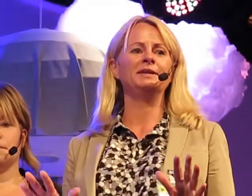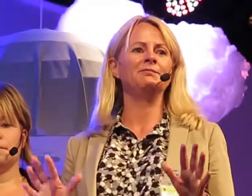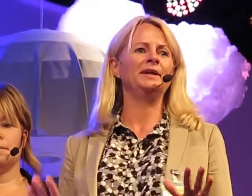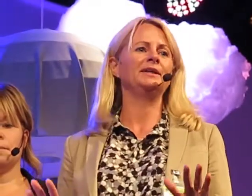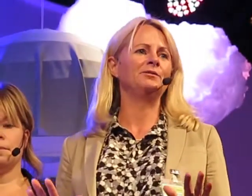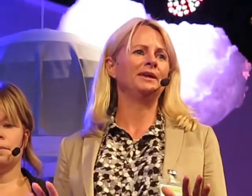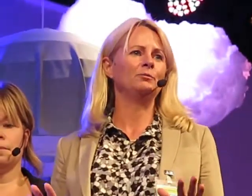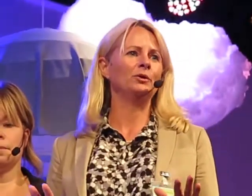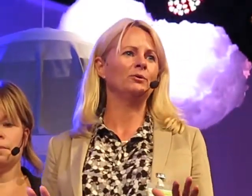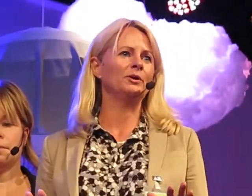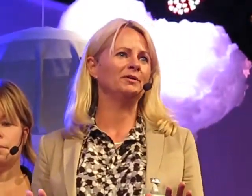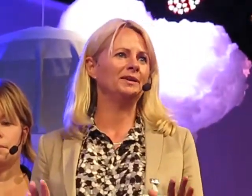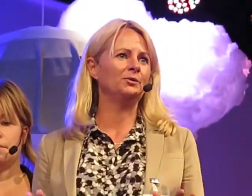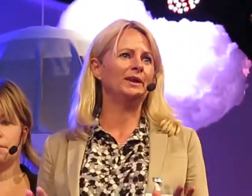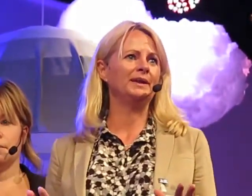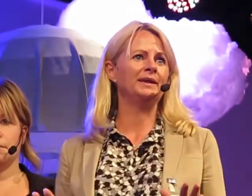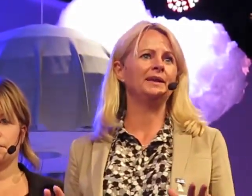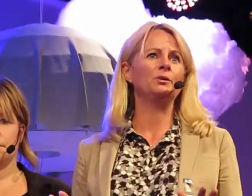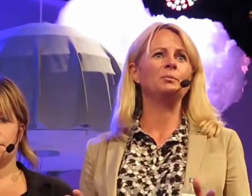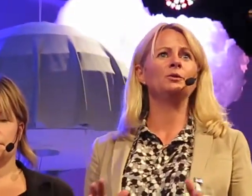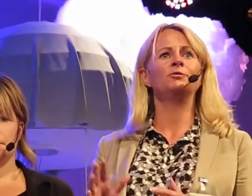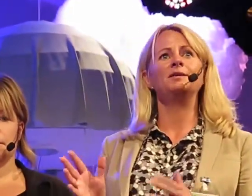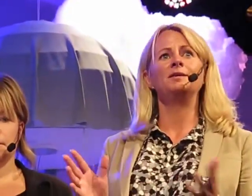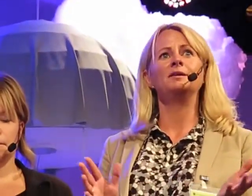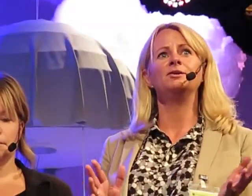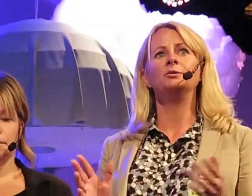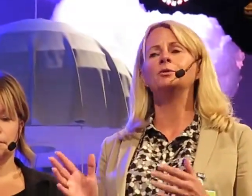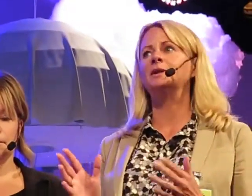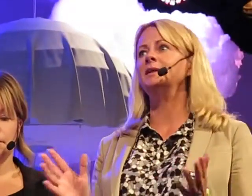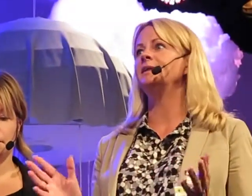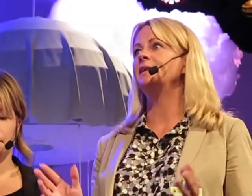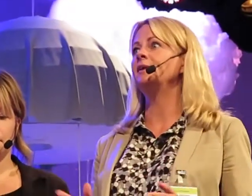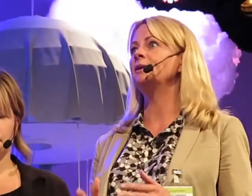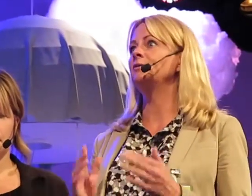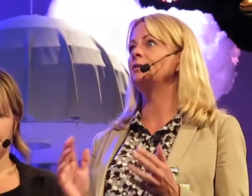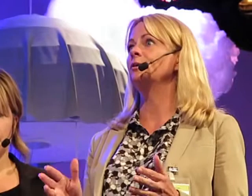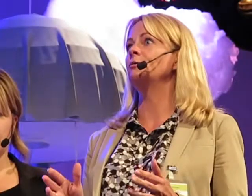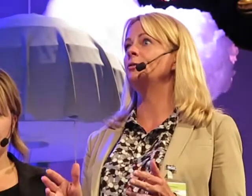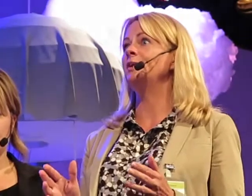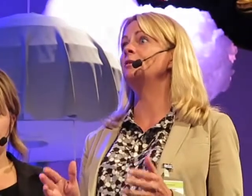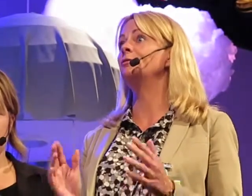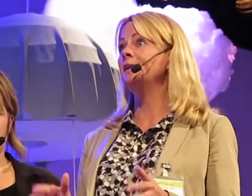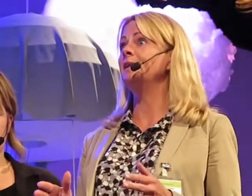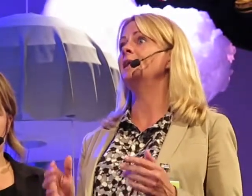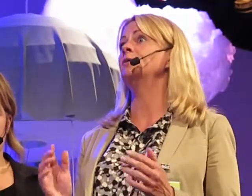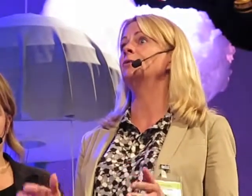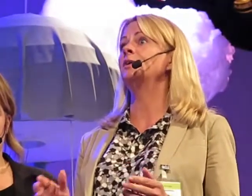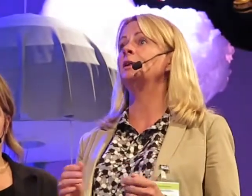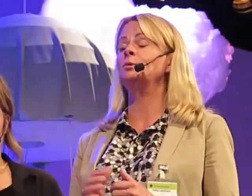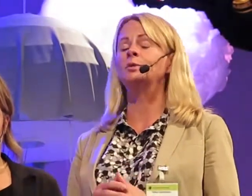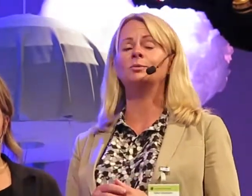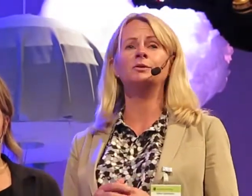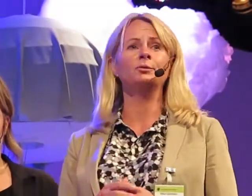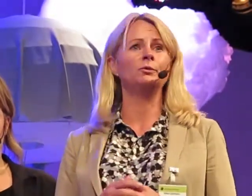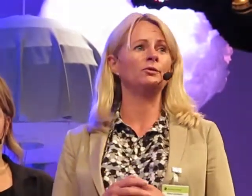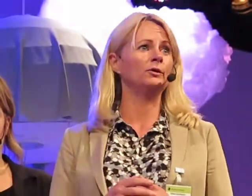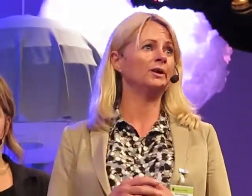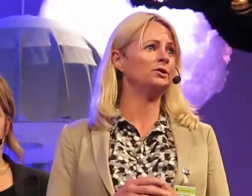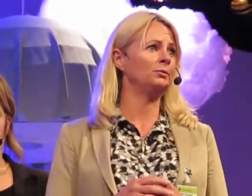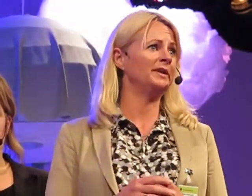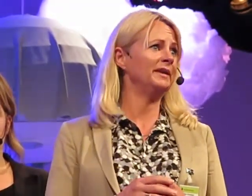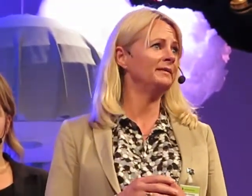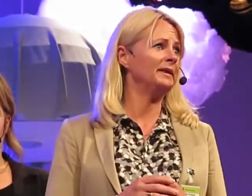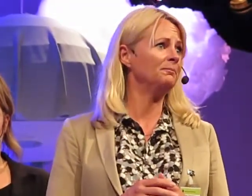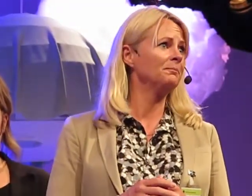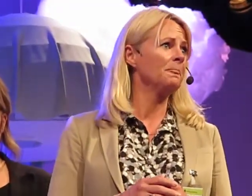har hört i väldigt, väldigt många år, jag vet inte hur länge det är nu, men ungefär sedan 2009 kanske, att vi ska ha en fossilfri eller en fossiloberoende